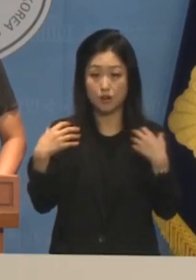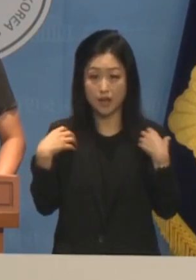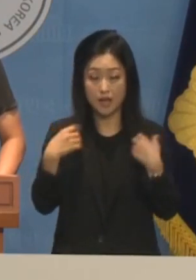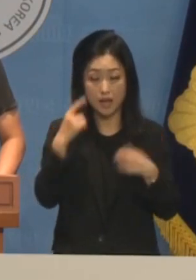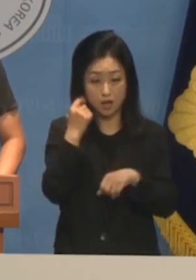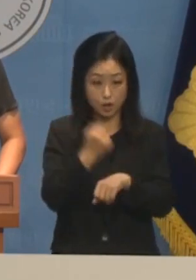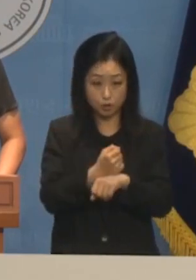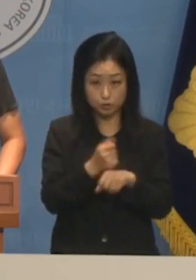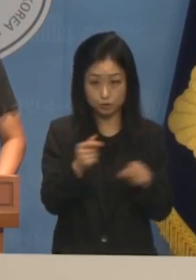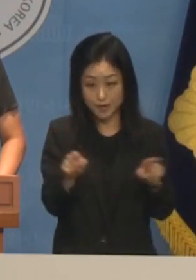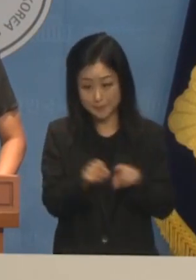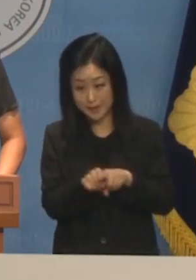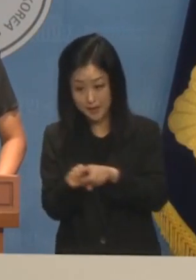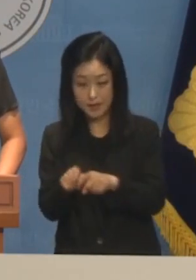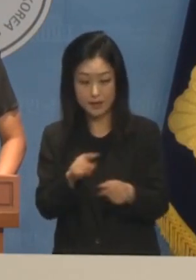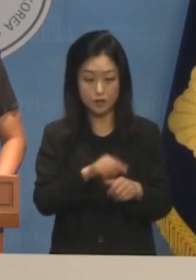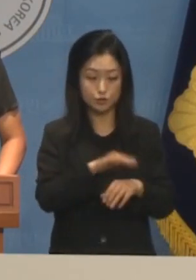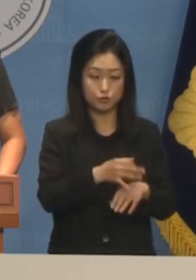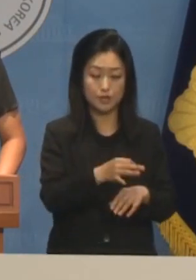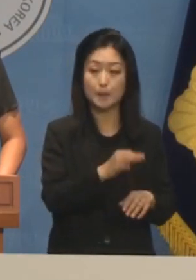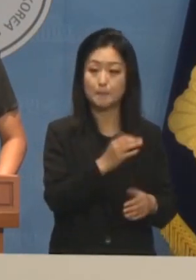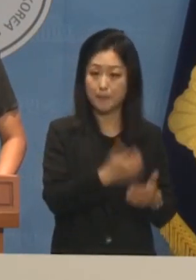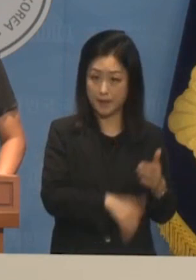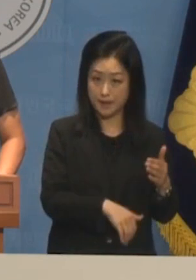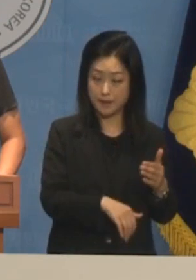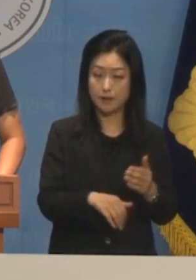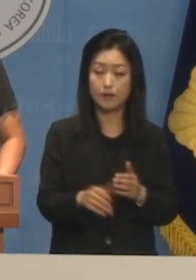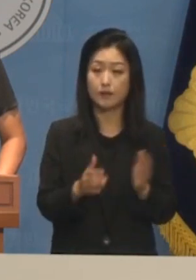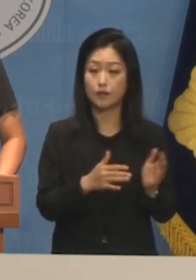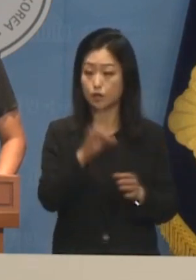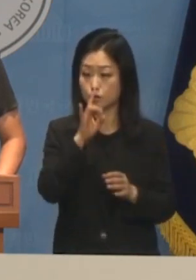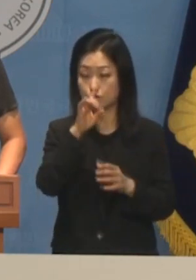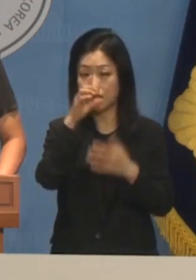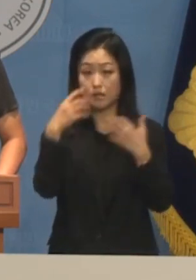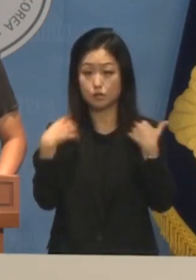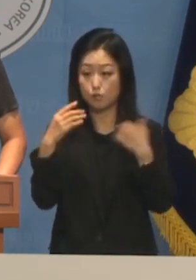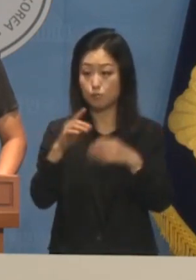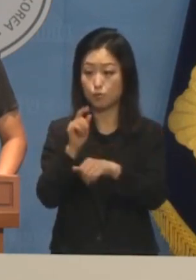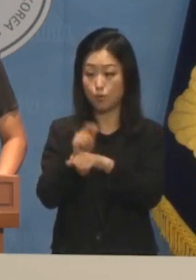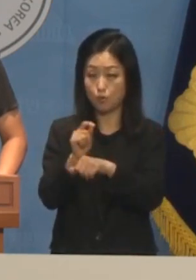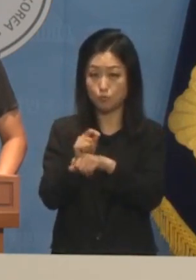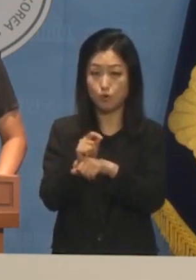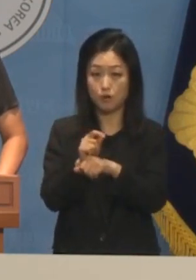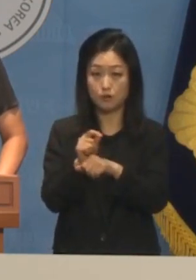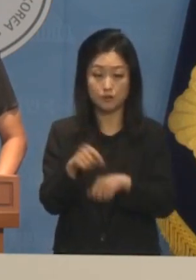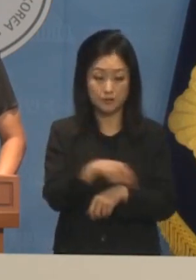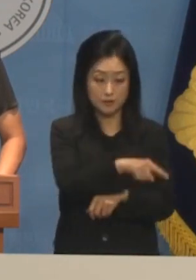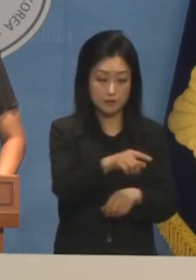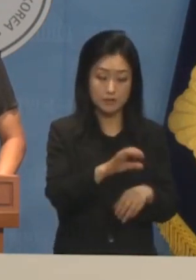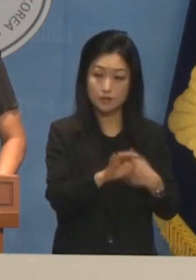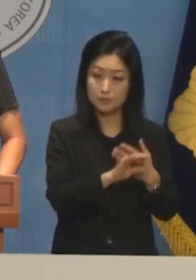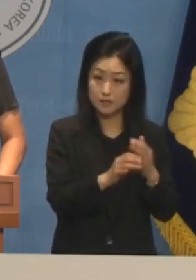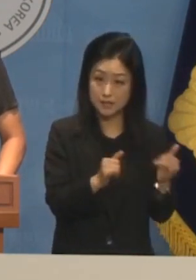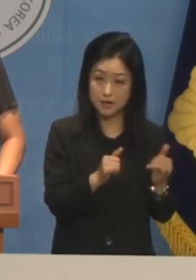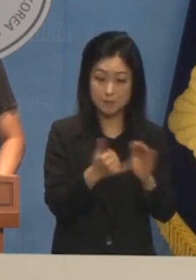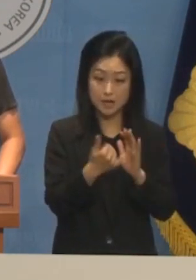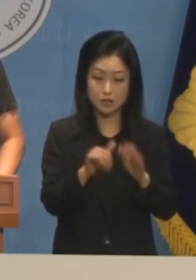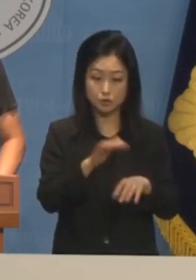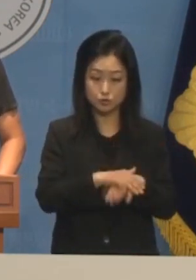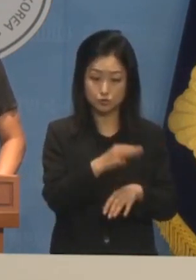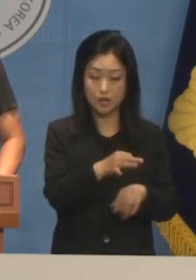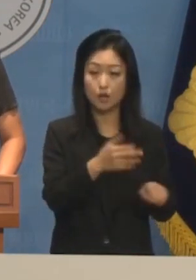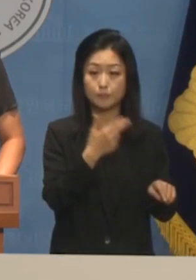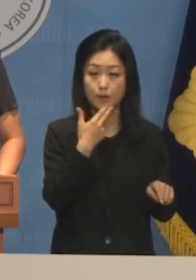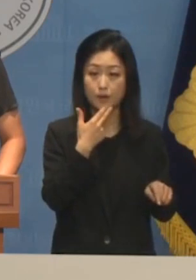연구수당에서 제외되었습니다. 그리고 중앙부처의 절대다수의 중앙부처 공무직 당사자들은 가족수당에 제외돼 차별받고 있습니다.